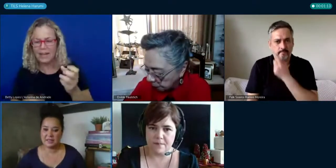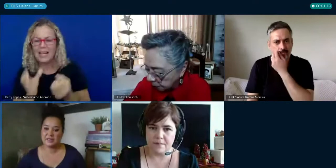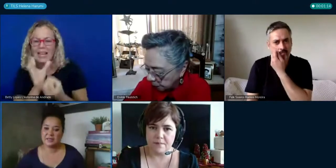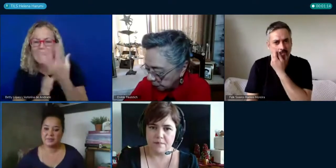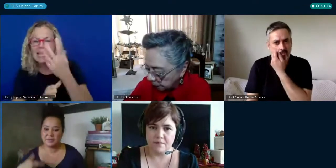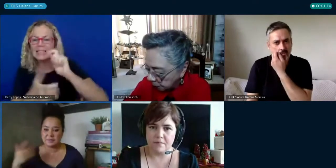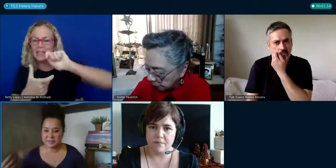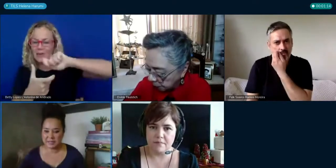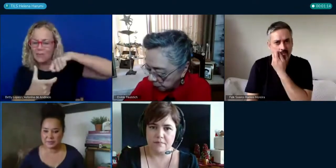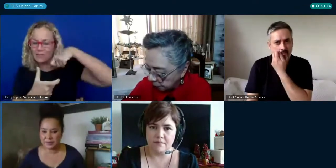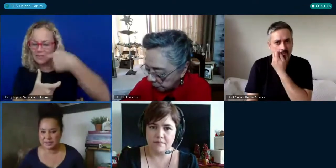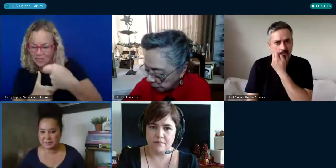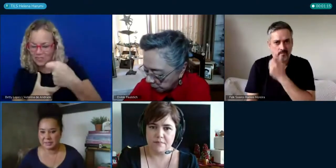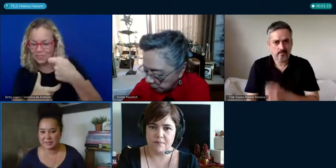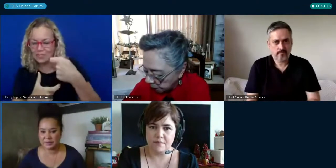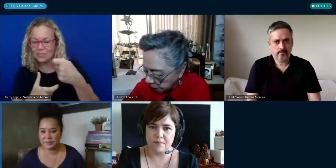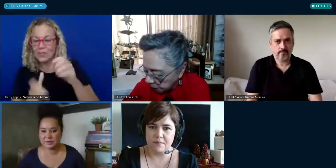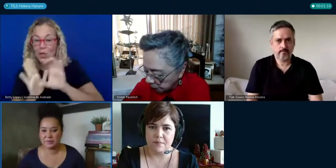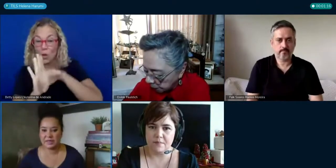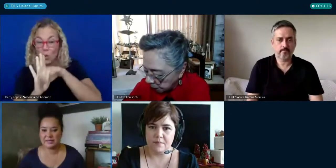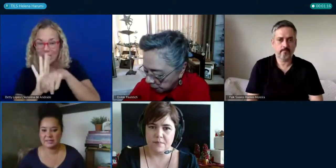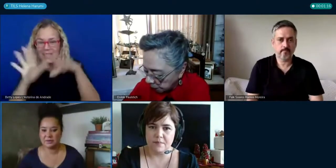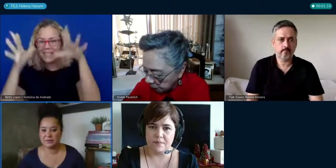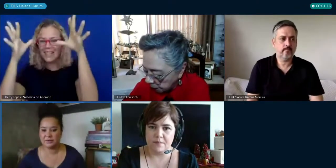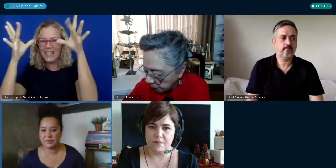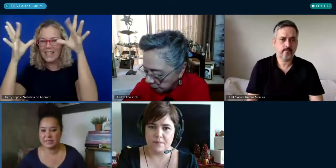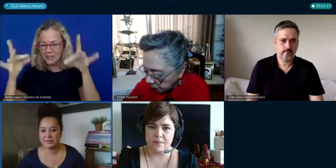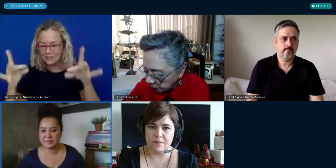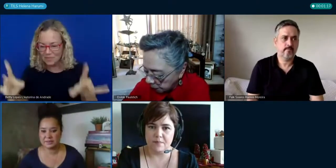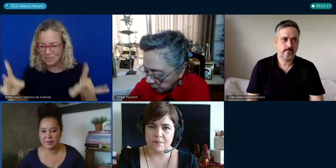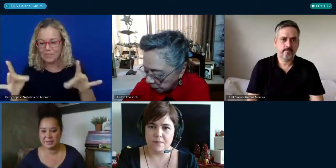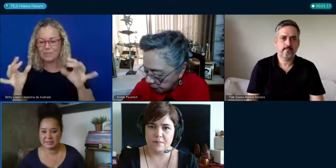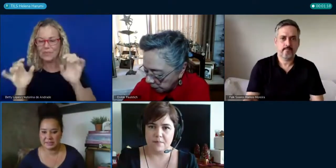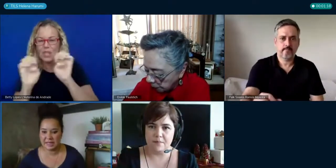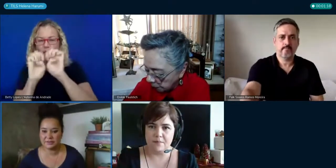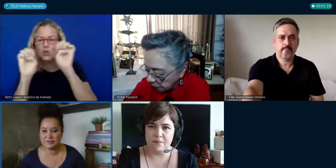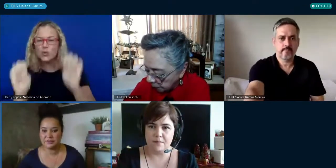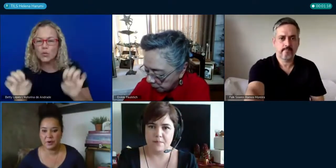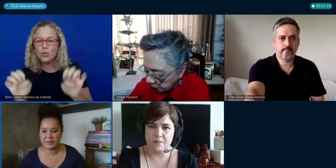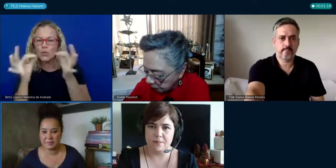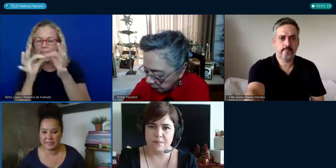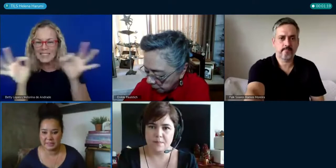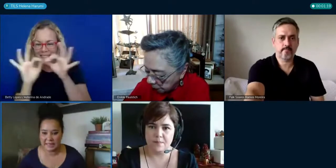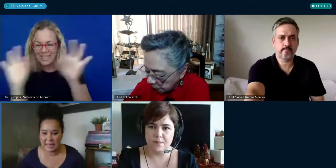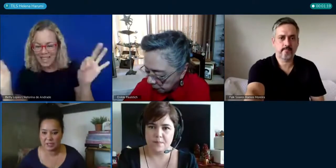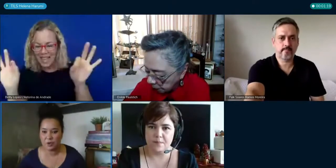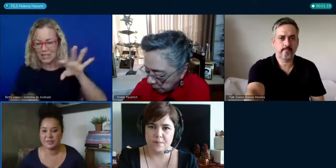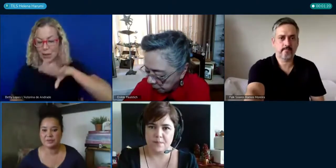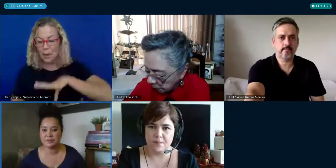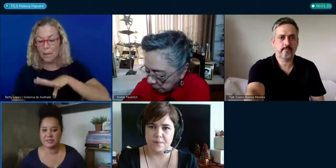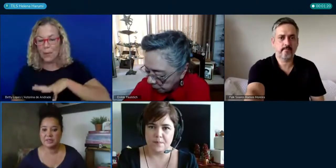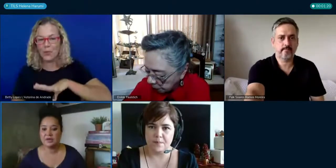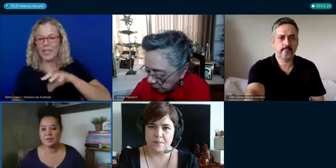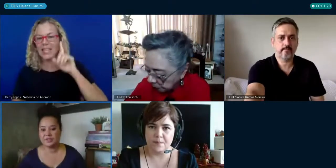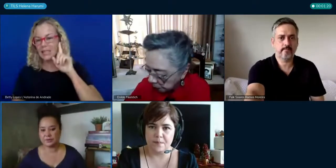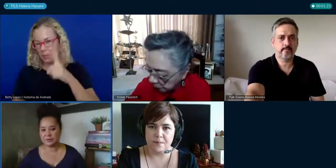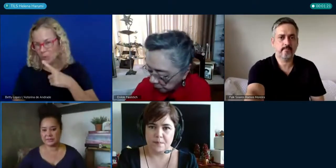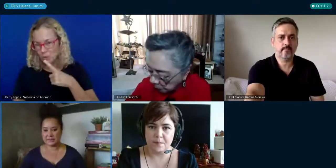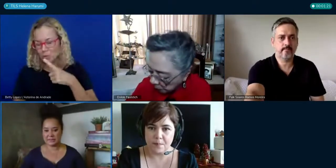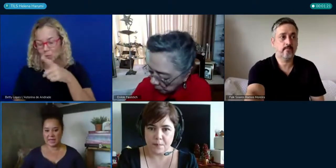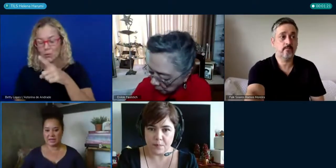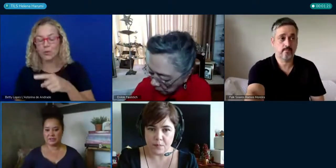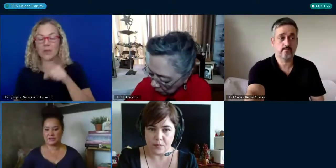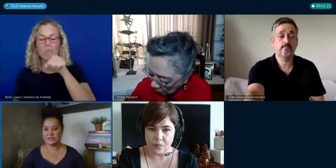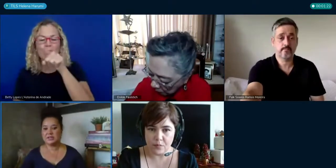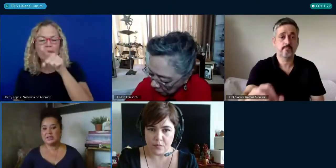traz explicações, explanações com relação aos conceitos que são apresentados de forma também detalhada, com mistura, uma